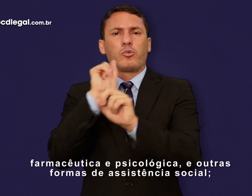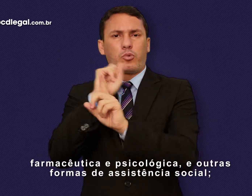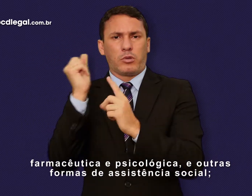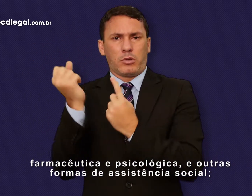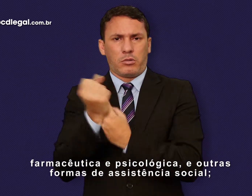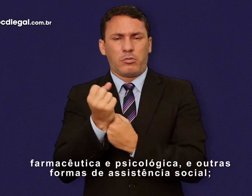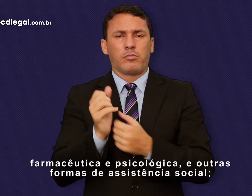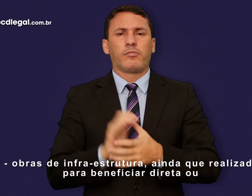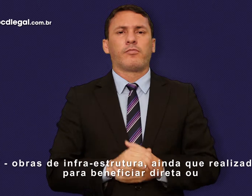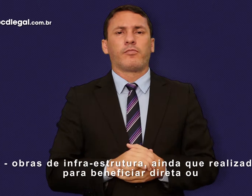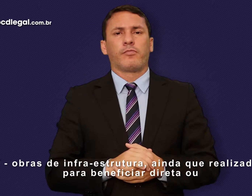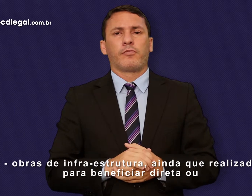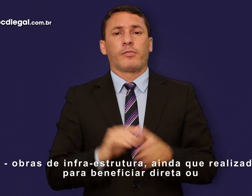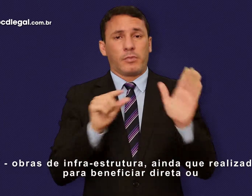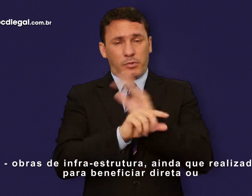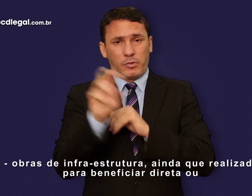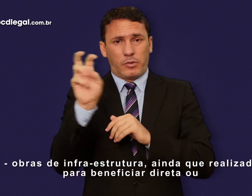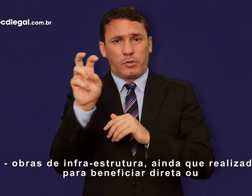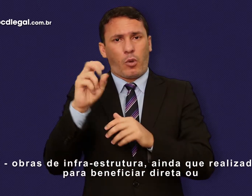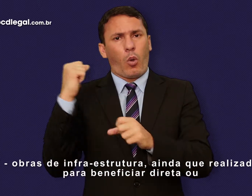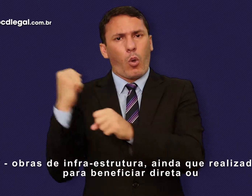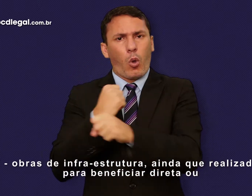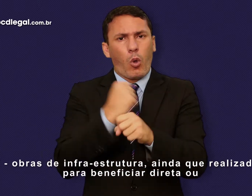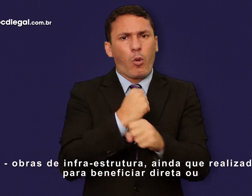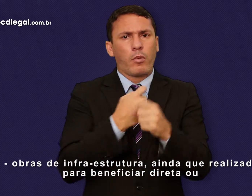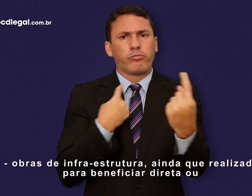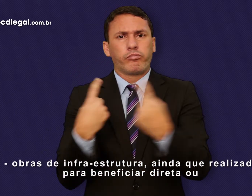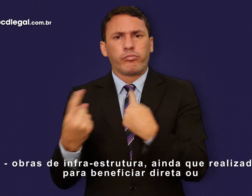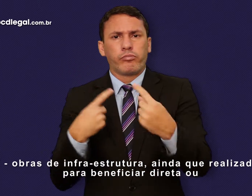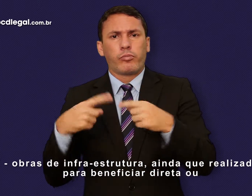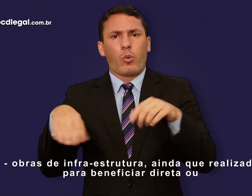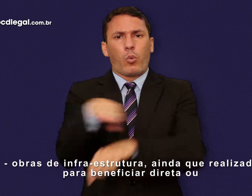assistência social. Inciso 5. Obras de infraestrutura, ainda que